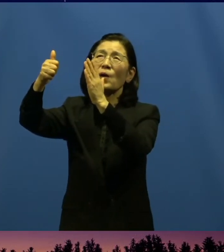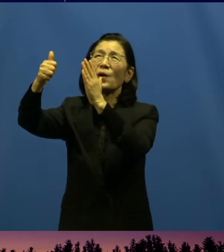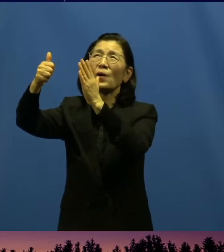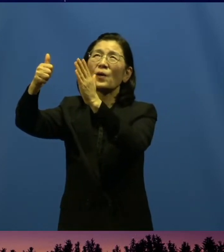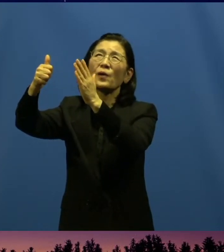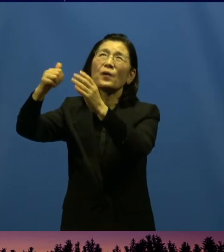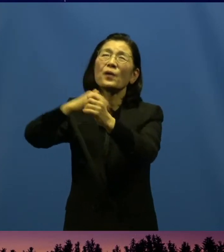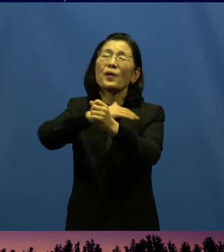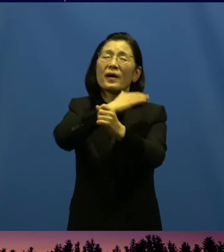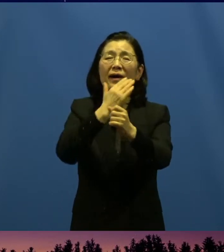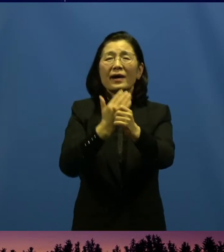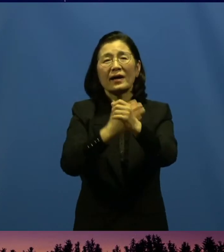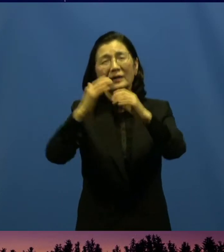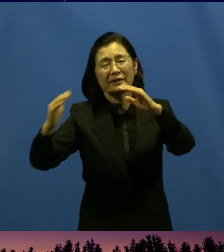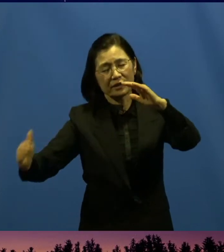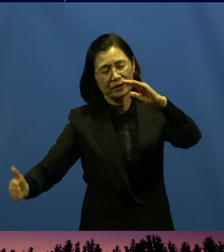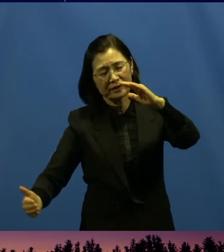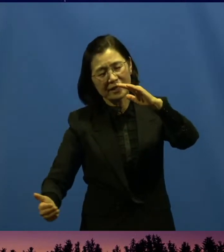드리고